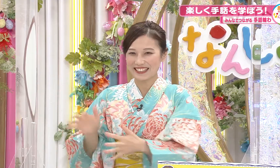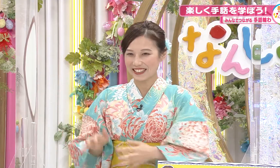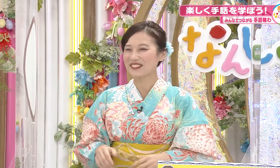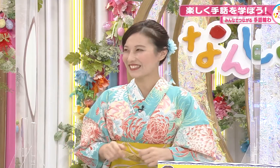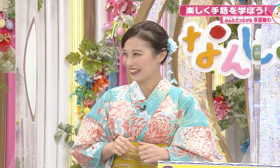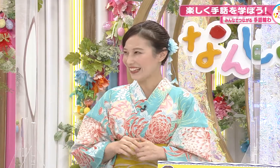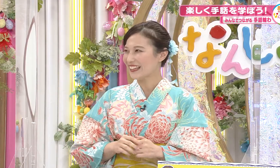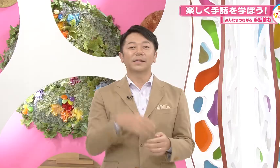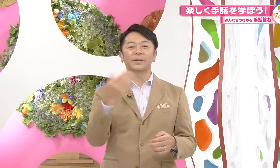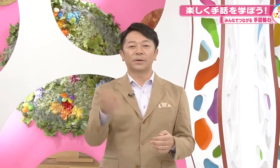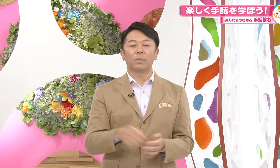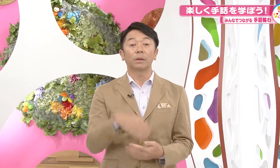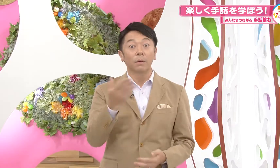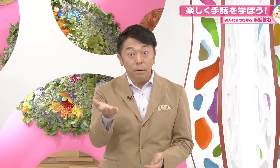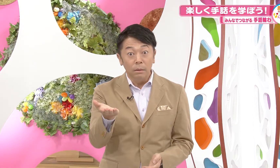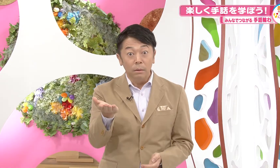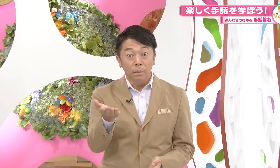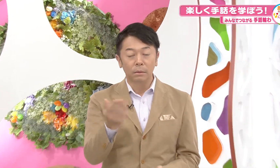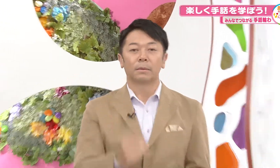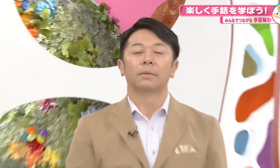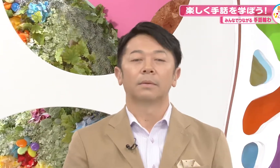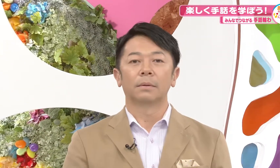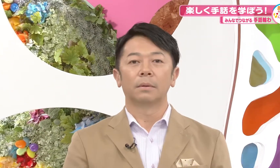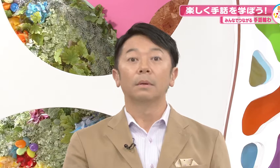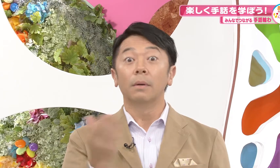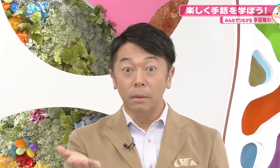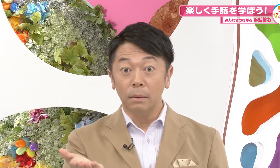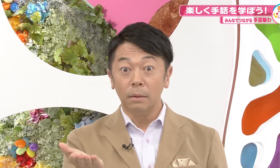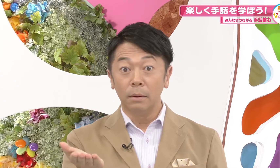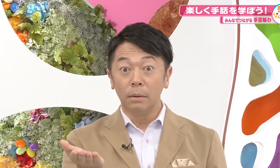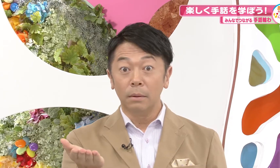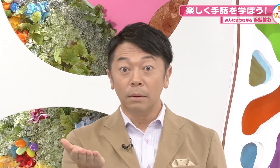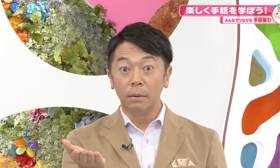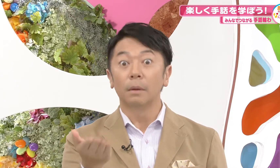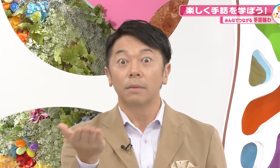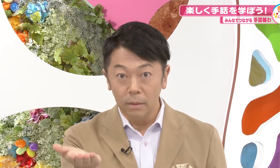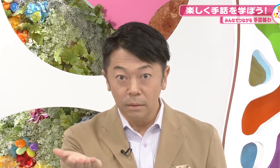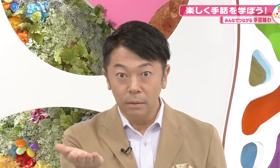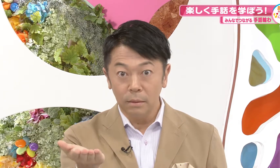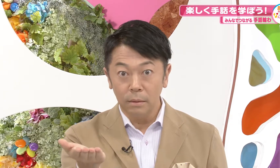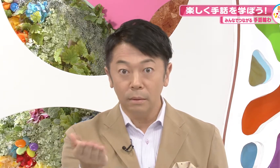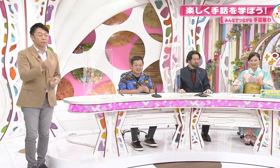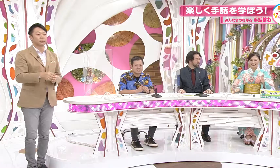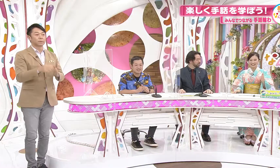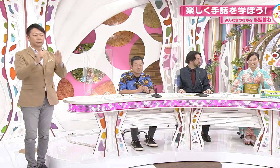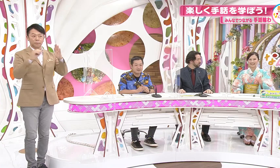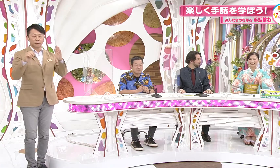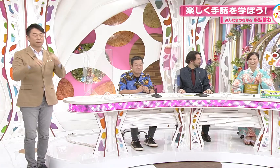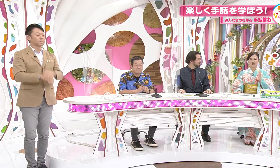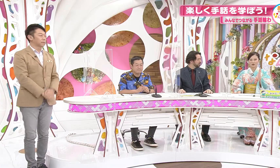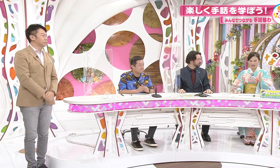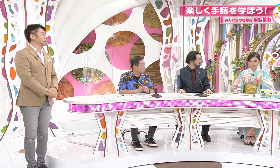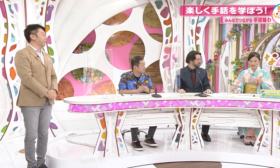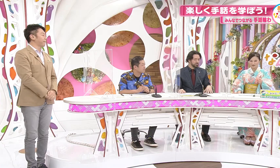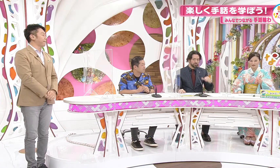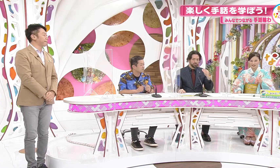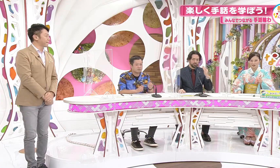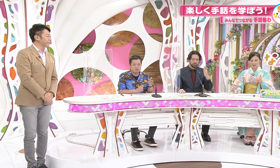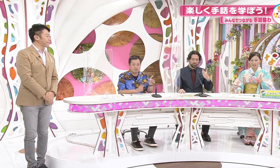ってますね。 わかりやすい。 でまだって答えるとき、うん、聞かれてまだって答えるときは、はい、左手をパー、うん、そして